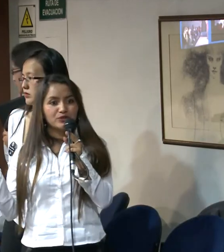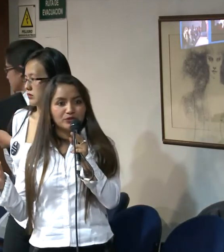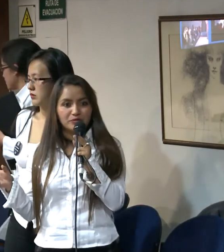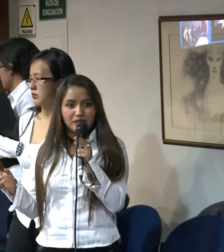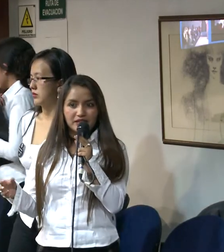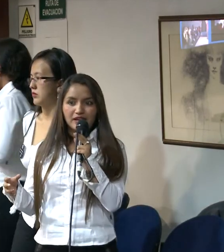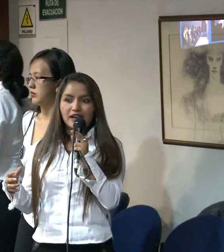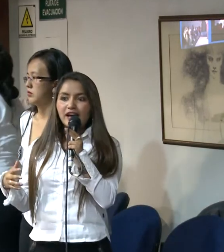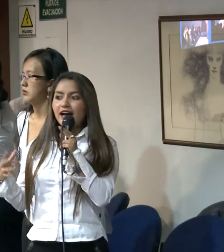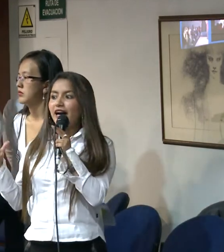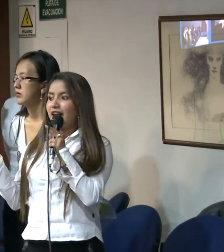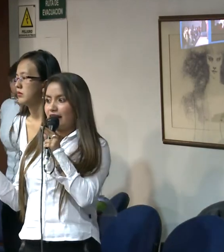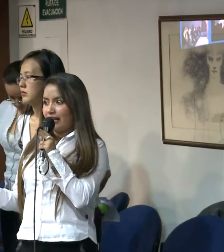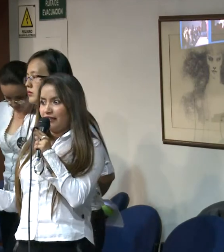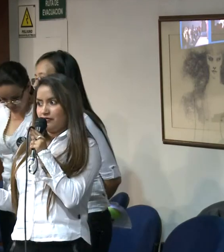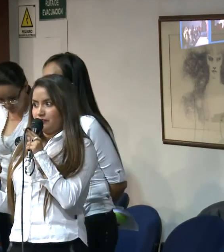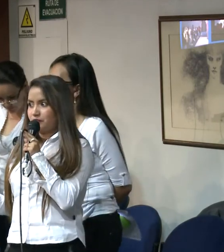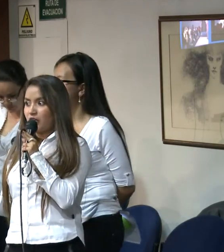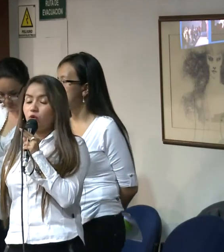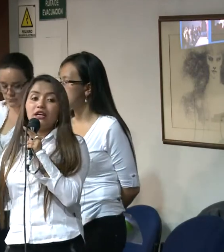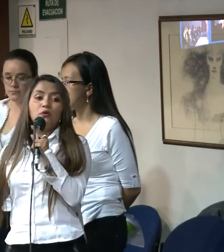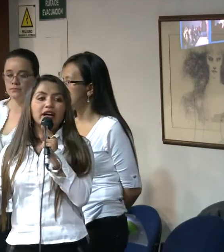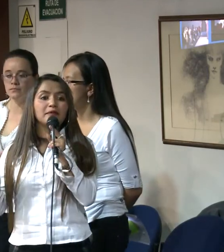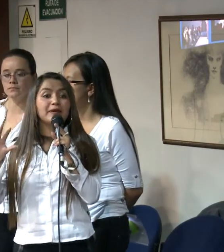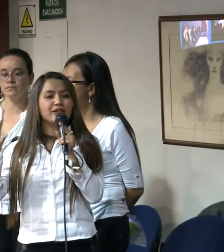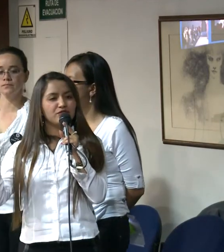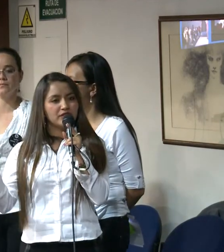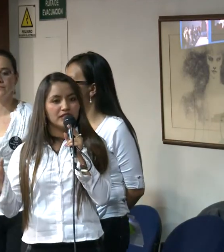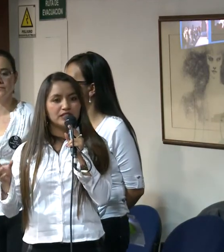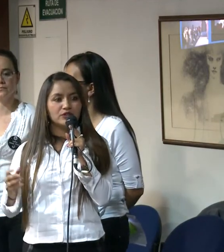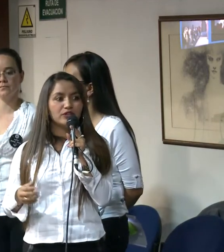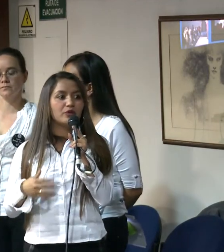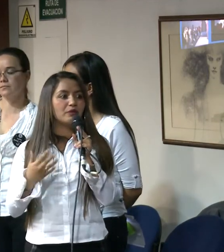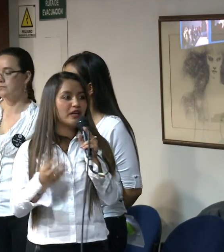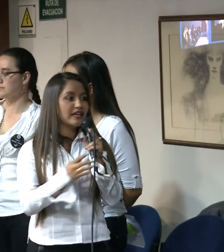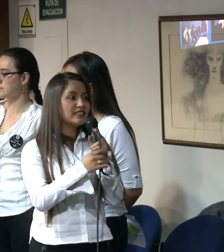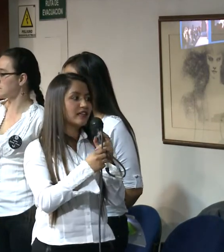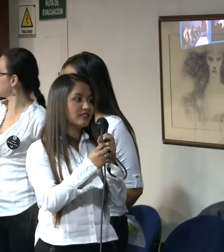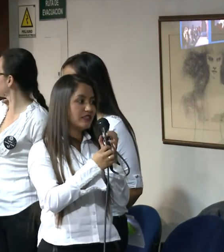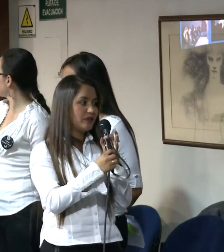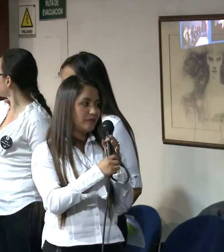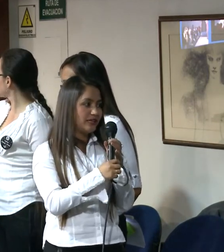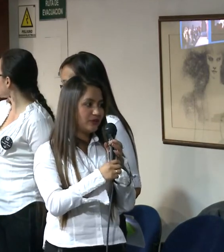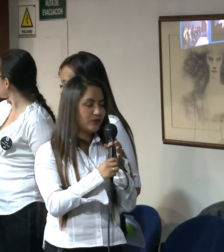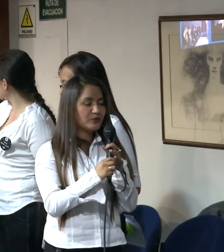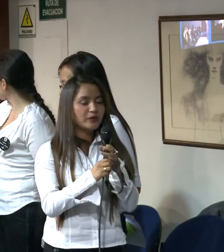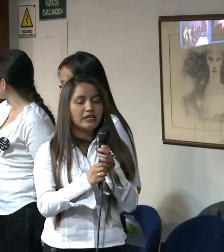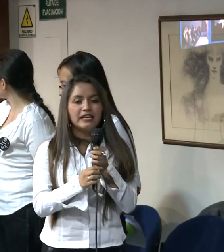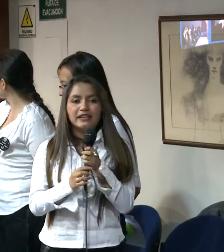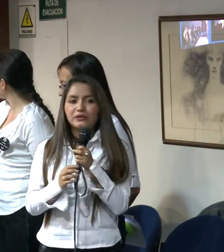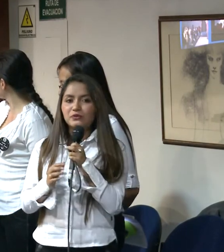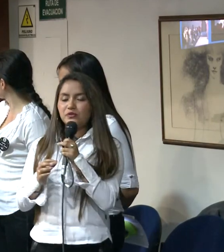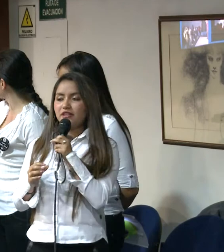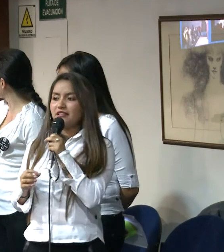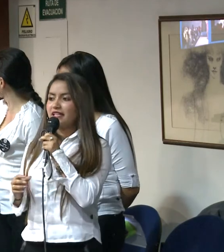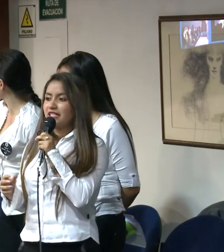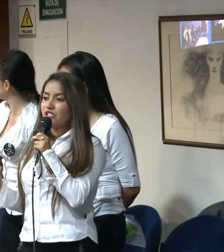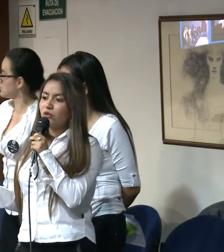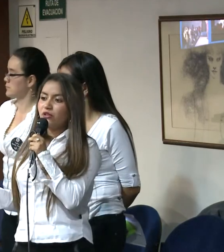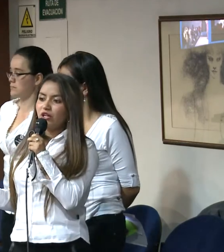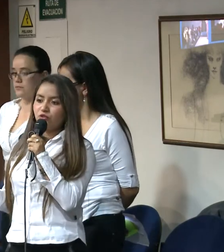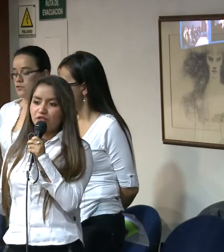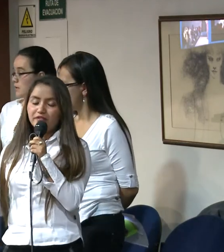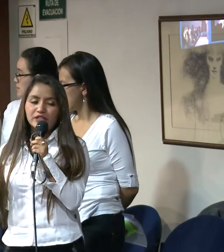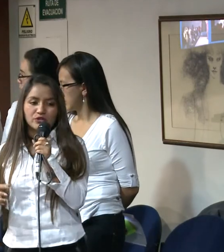de astronomía a un lenguaje menos técnico y a un lenguaje que sea accesible para todos? Entonces es